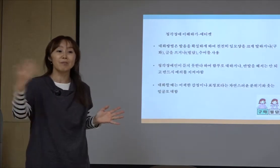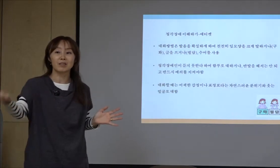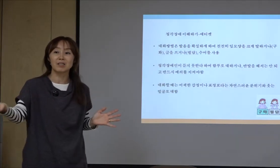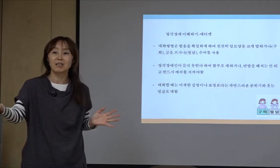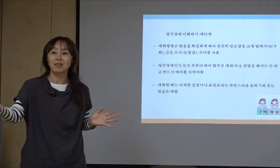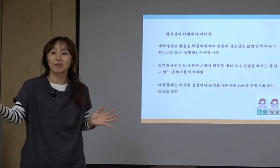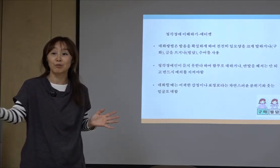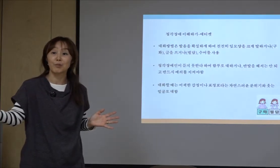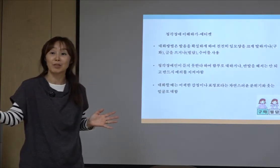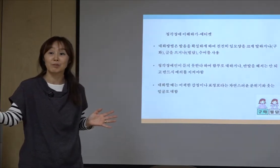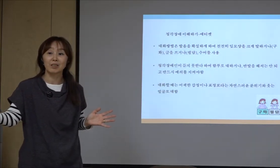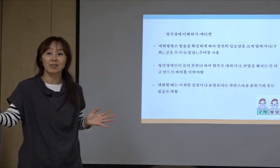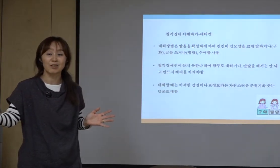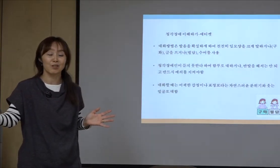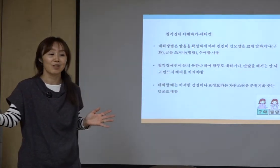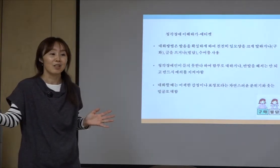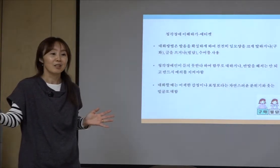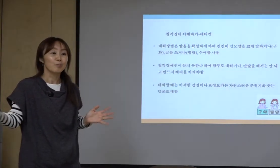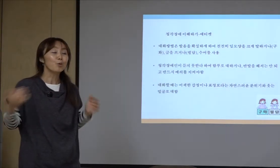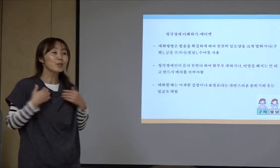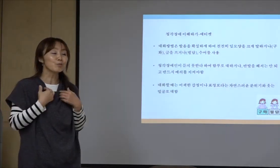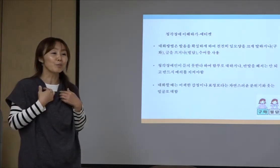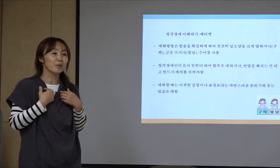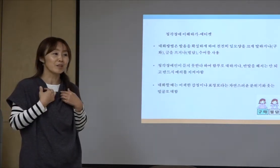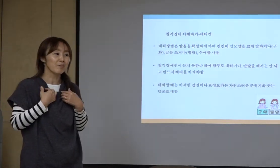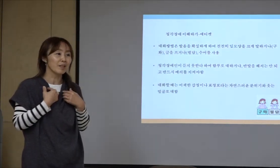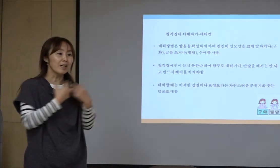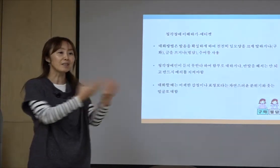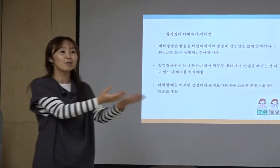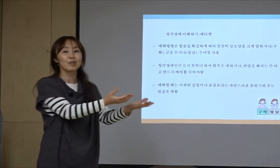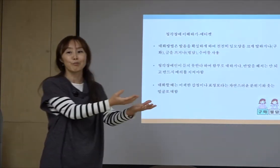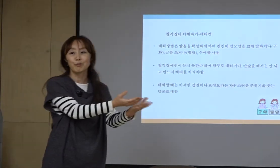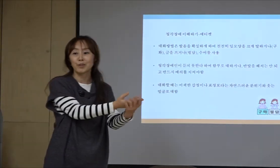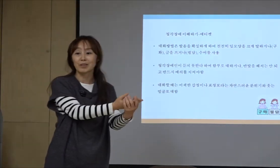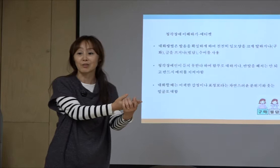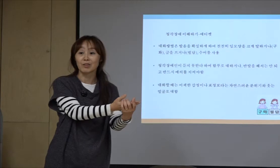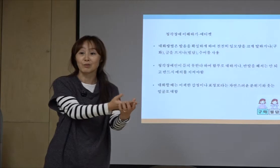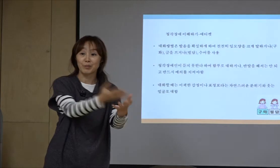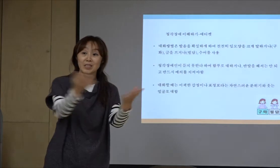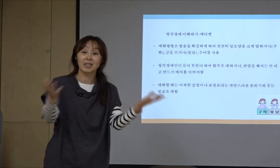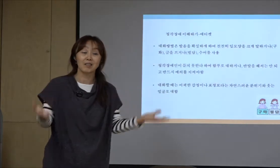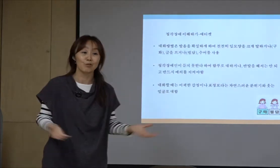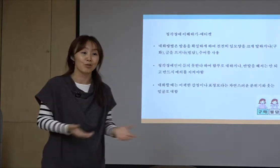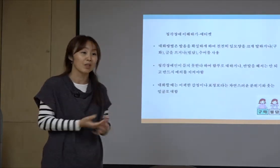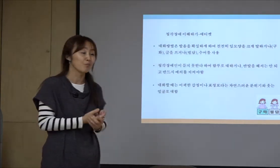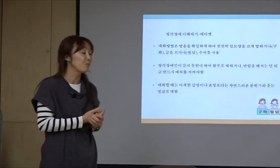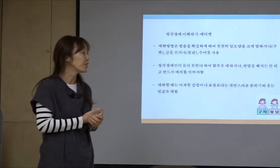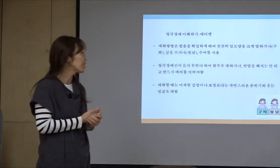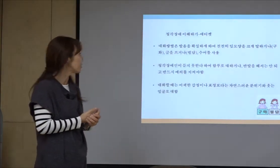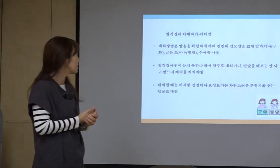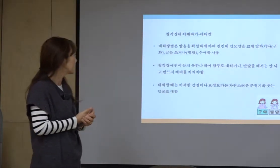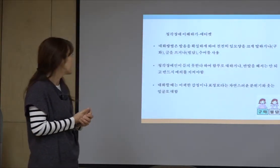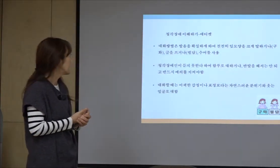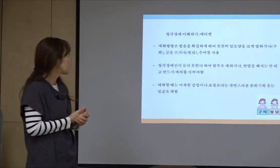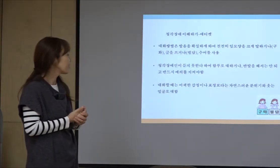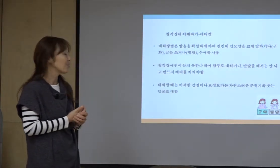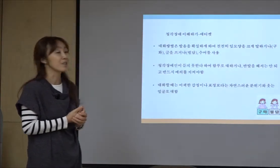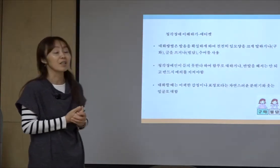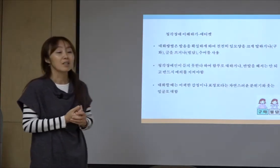많은 시간과 불편함이 생기겠죠. 본인도 불편하지만 상대도 되게 불편한 거예요. 비장애인도 되게 불편한 거예요.